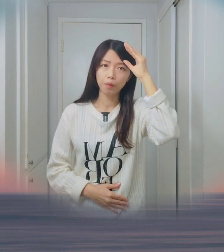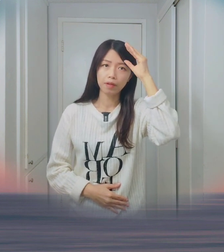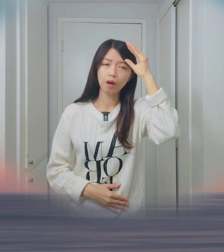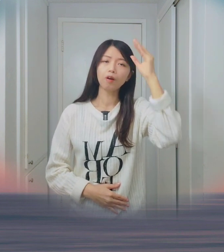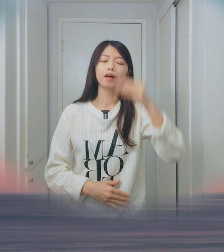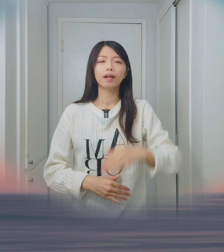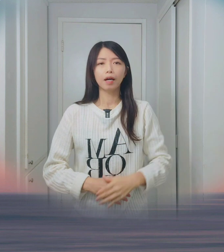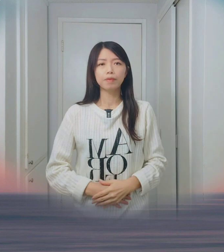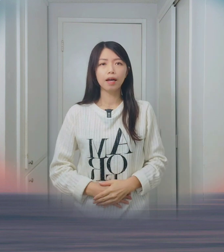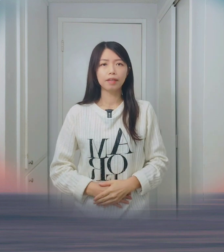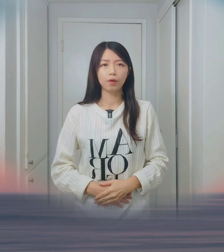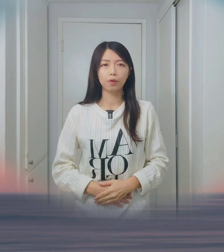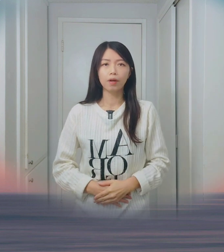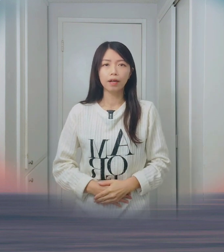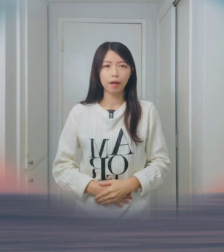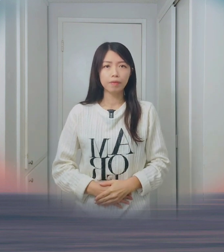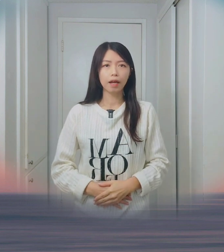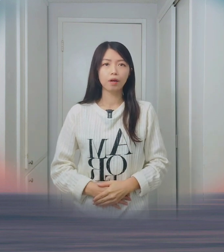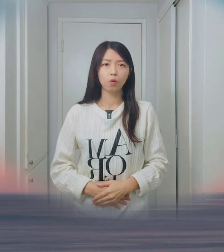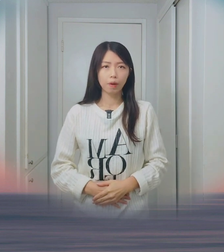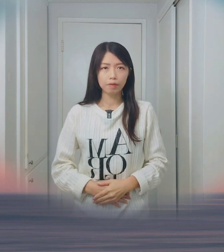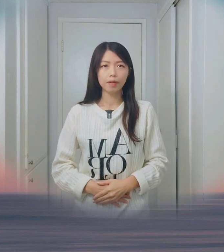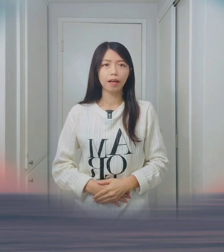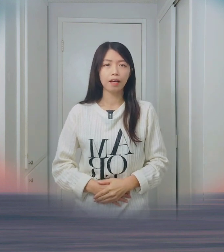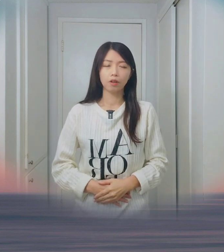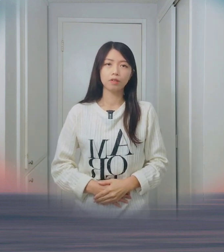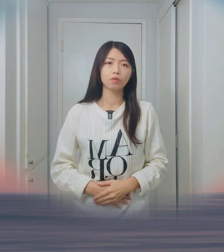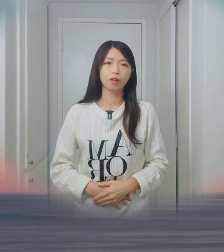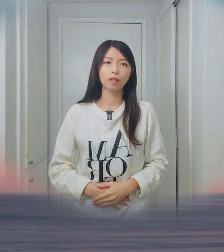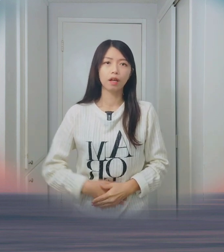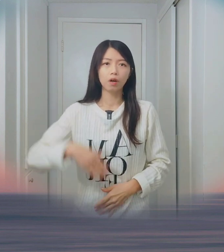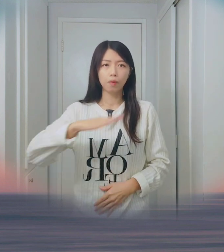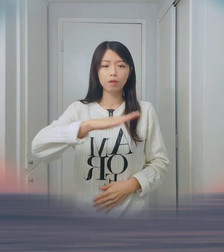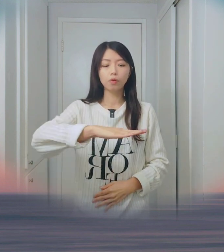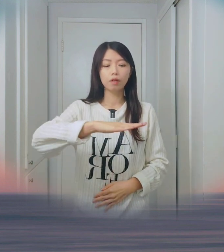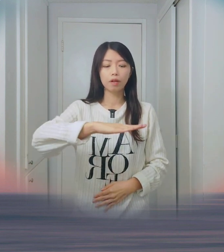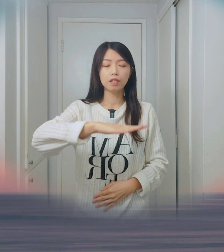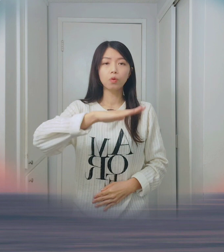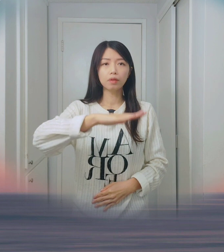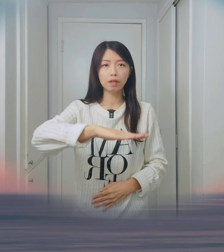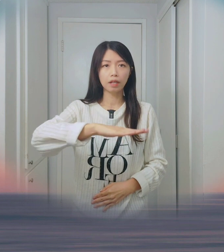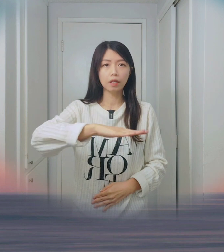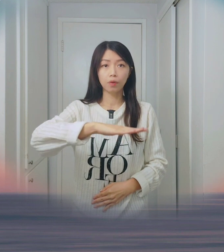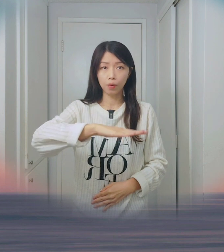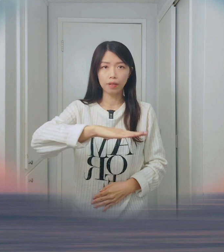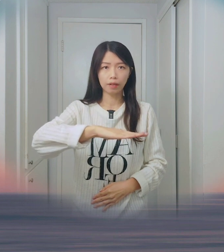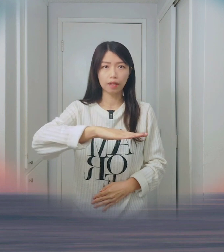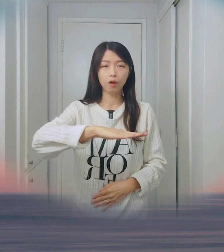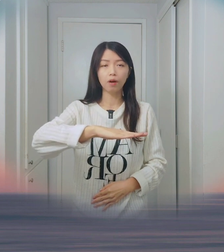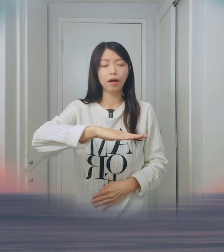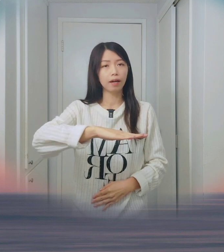미리 보면서 감사하세요, 감사, 고맙습니다 이런 뜻의 수어는 왼손은 이렇게 손등이